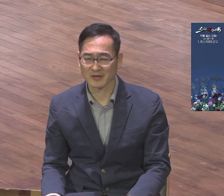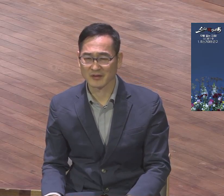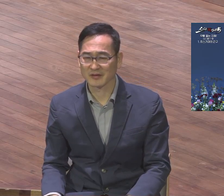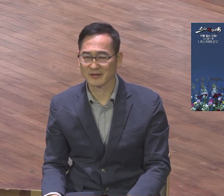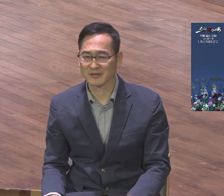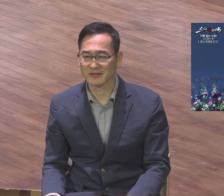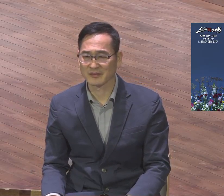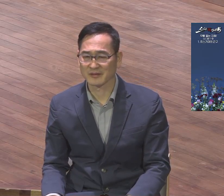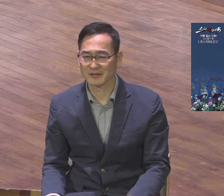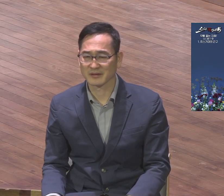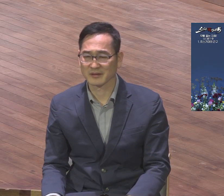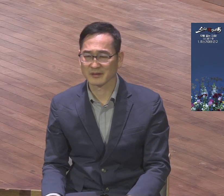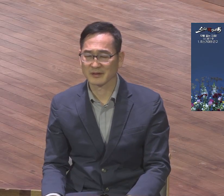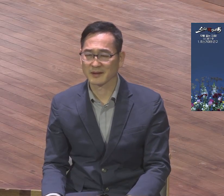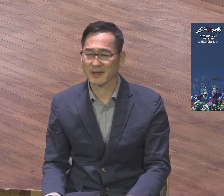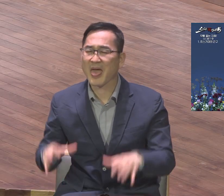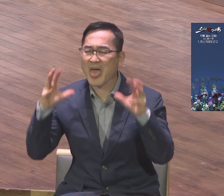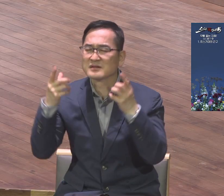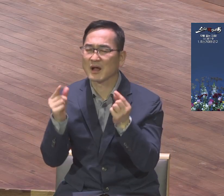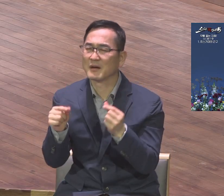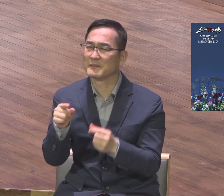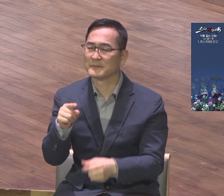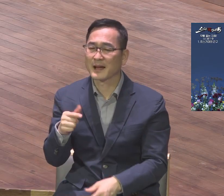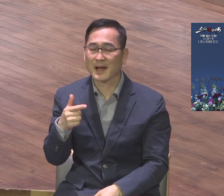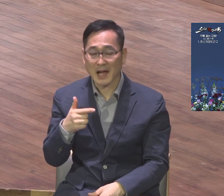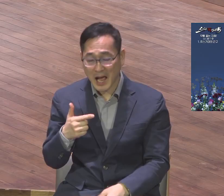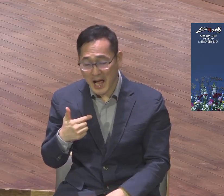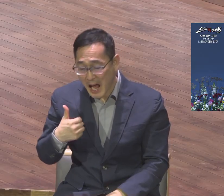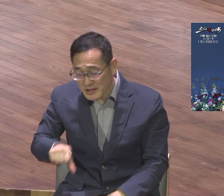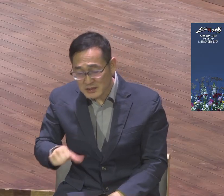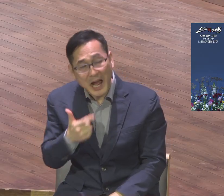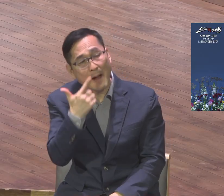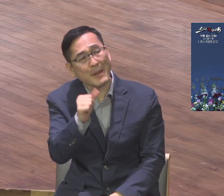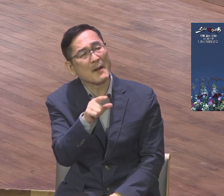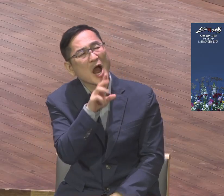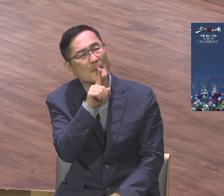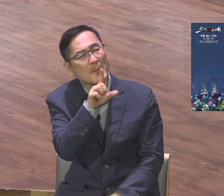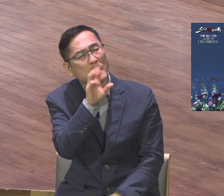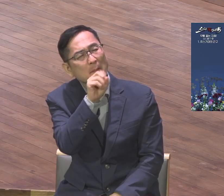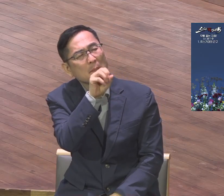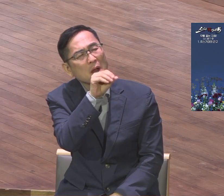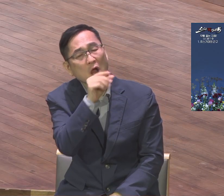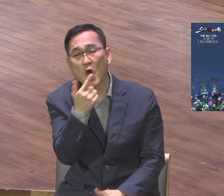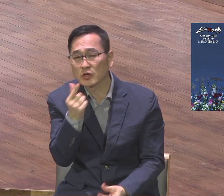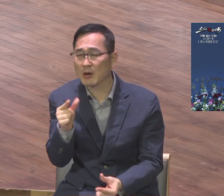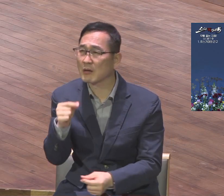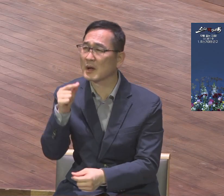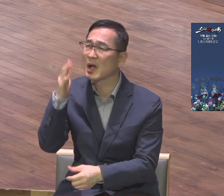그냥 어른아이처럼 그냥 아버지 앞에 자식이 말하듯이 그래 하면 되는데 기도 하나도 안 어렵다니까.